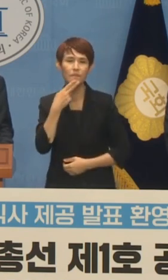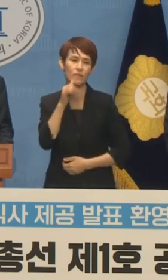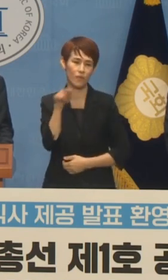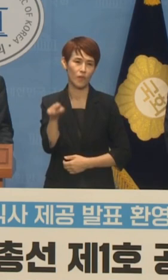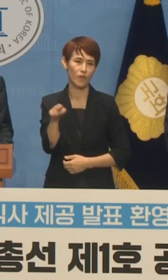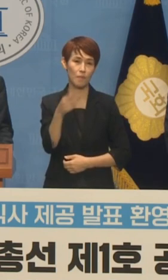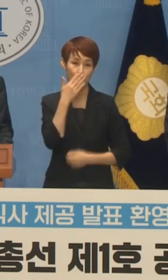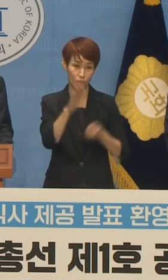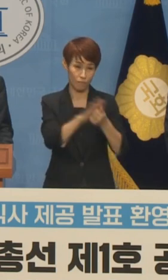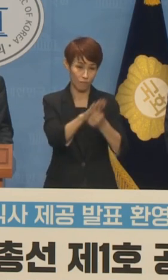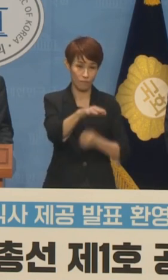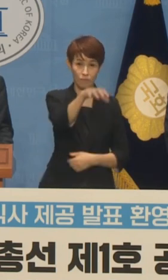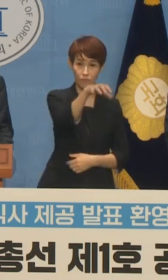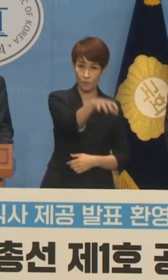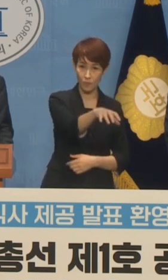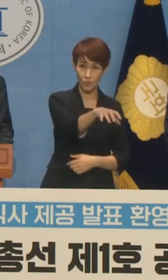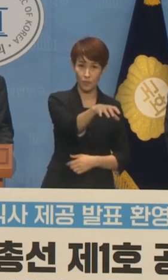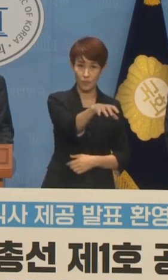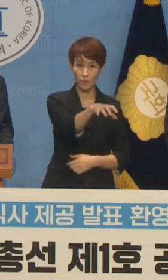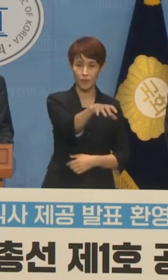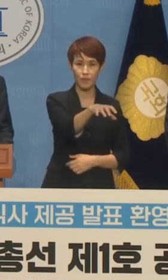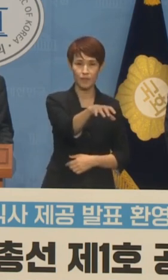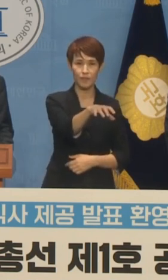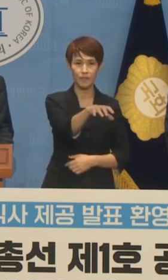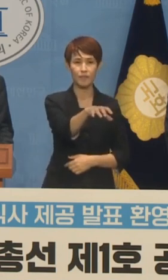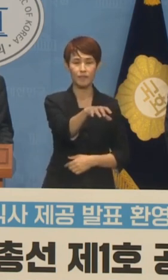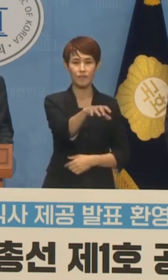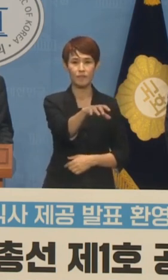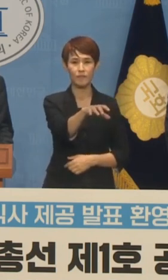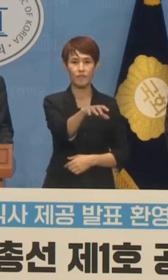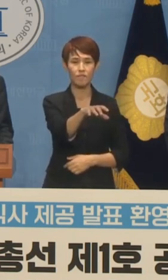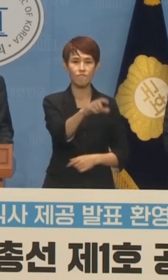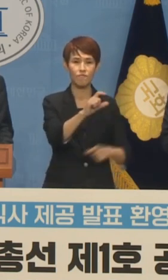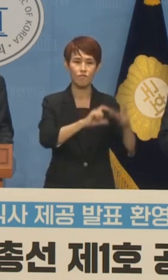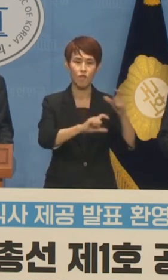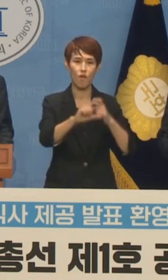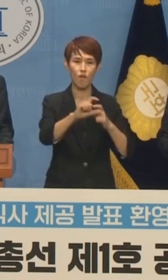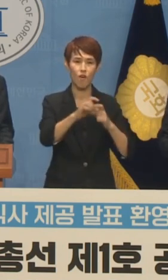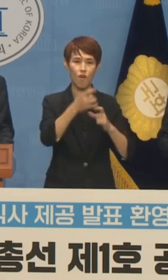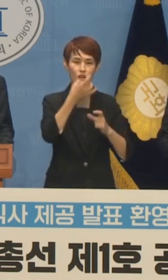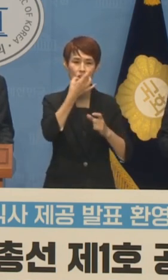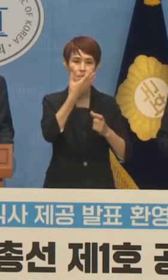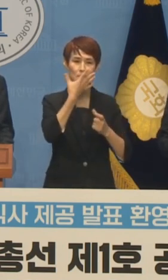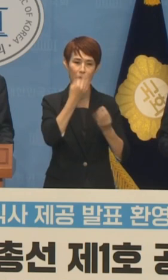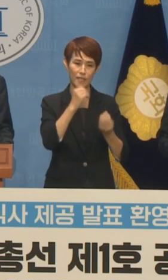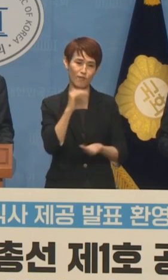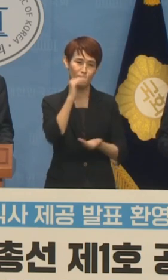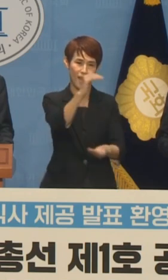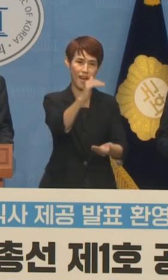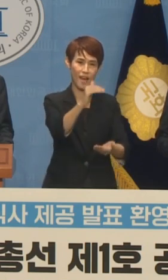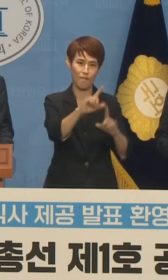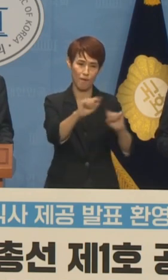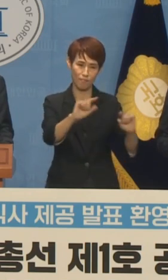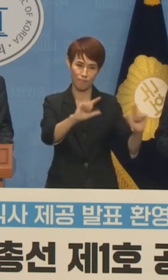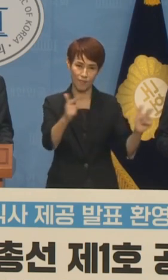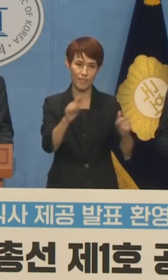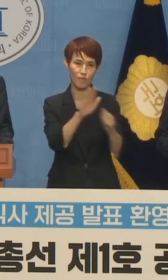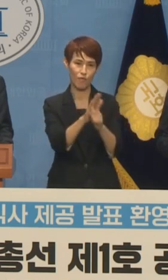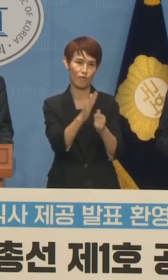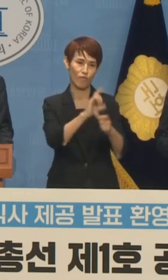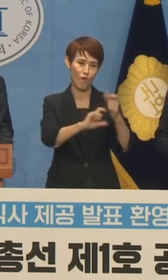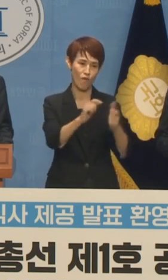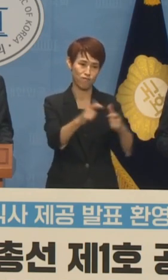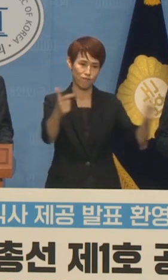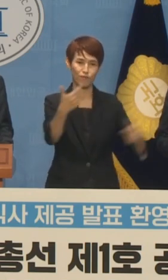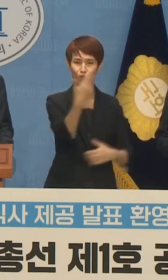제공하는 경로당에 대해서는 양곡을 좀 더 많이 제공한다. 그리고 부식에 대해서 지원 근거를 확대하고